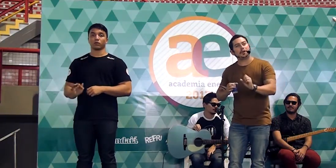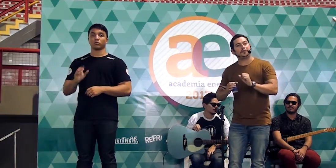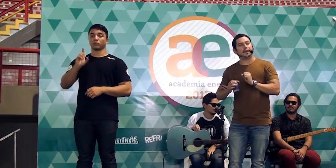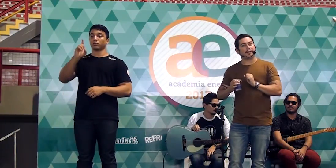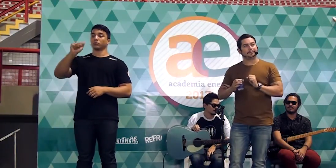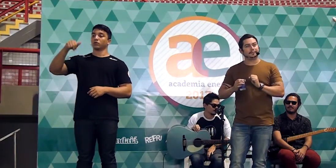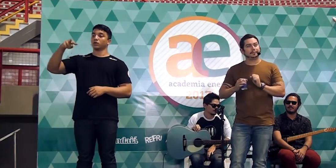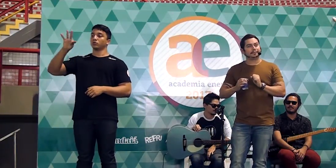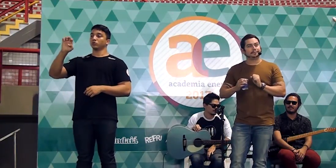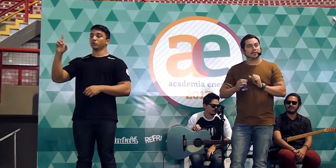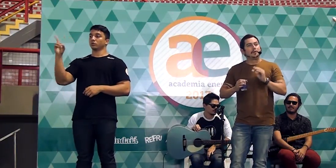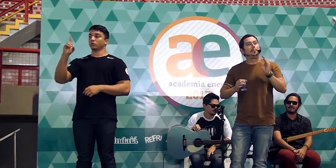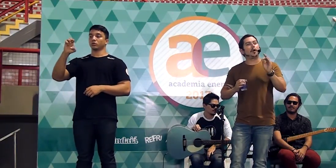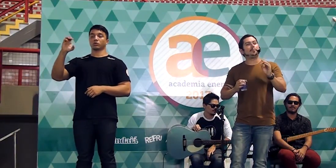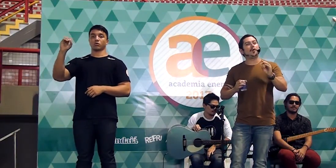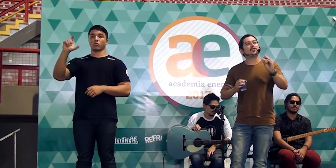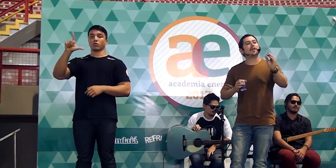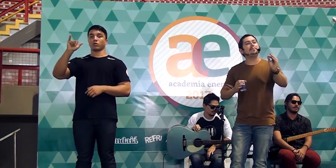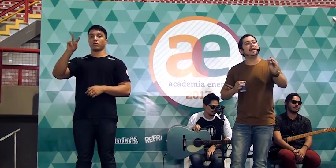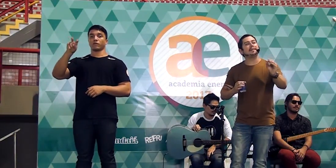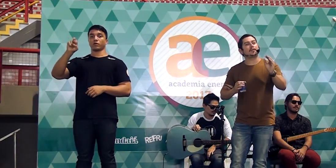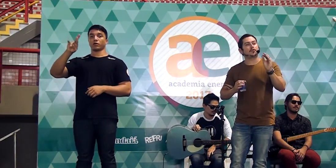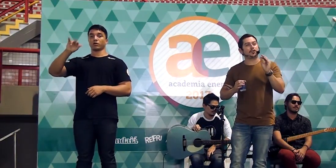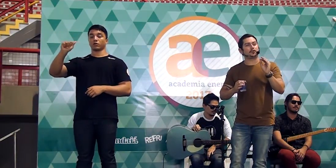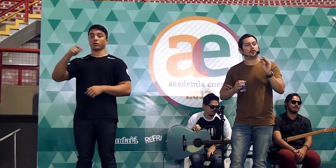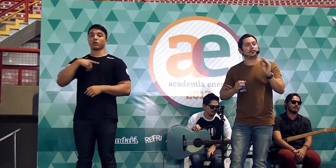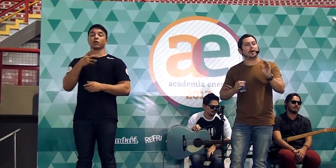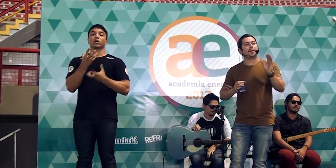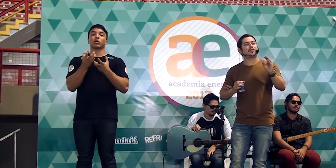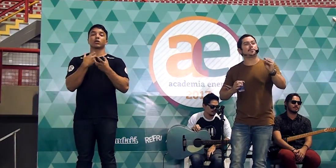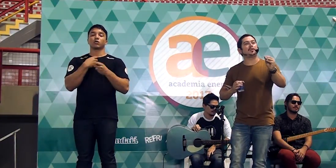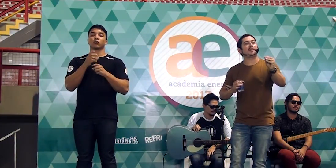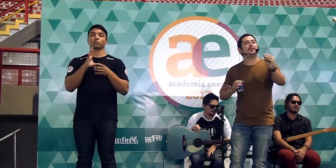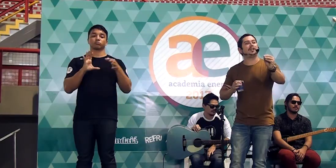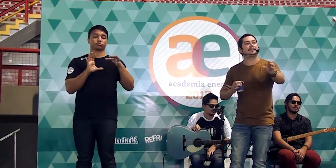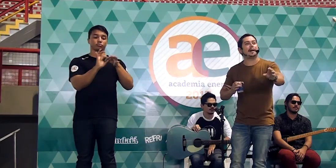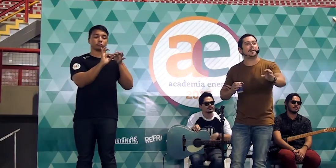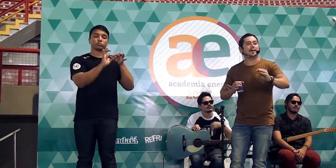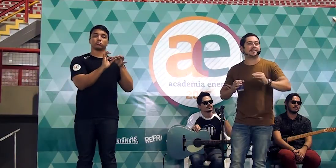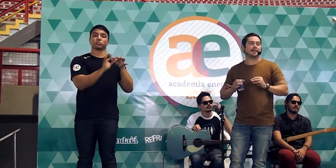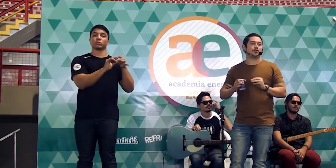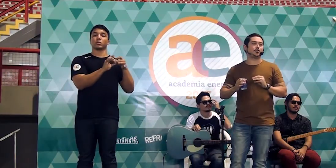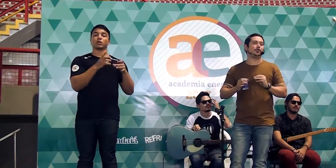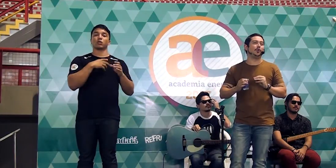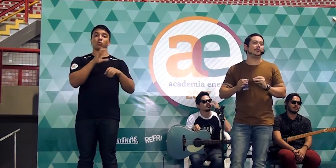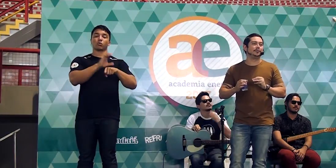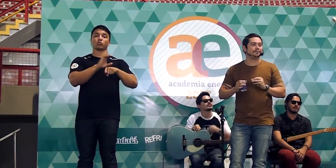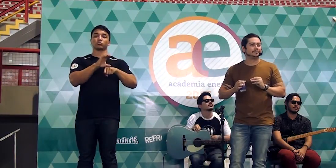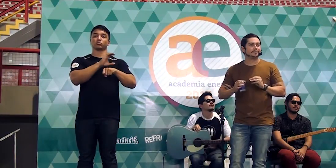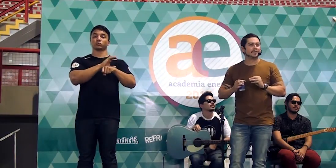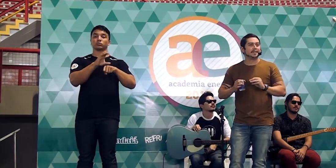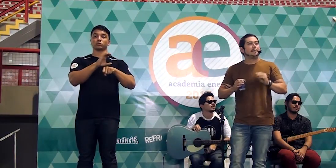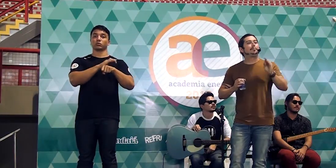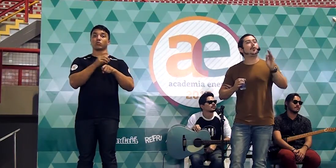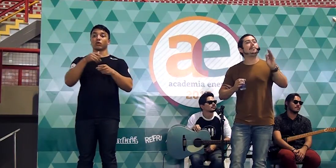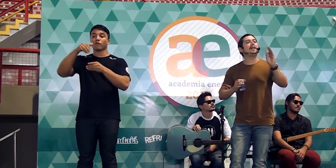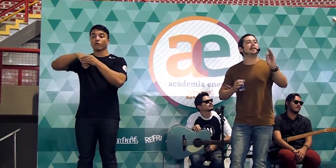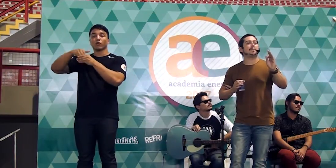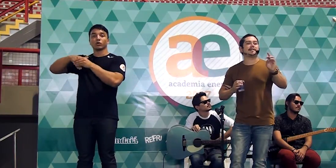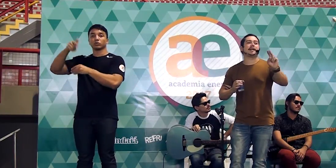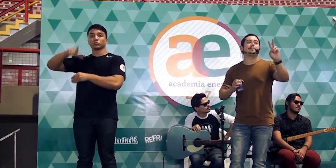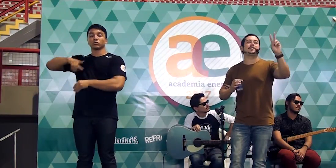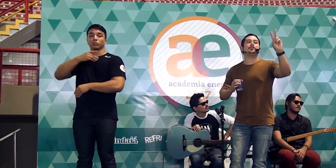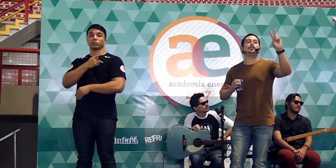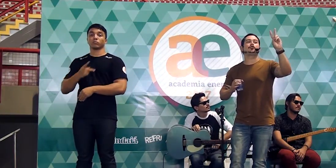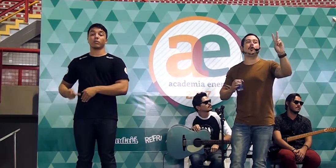Dante de Oliveira, propôs uma emenda constitucional para a gente poder votar para presidente de novo. Para uma